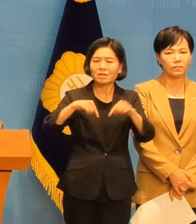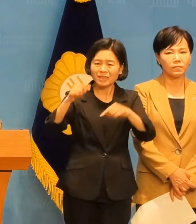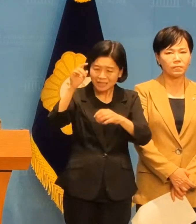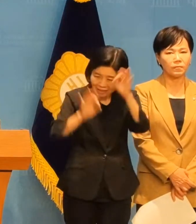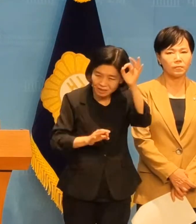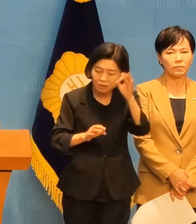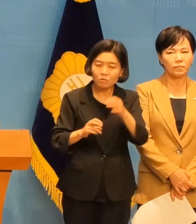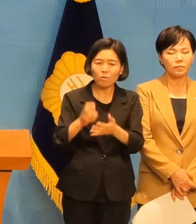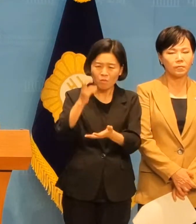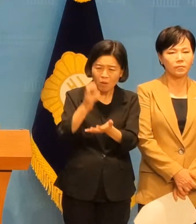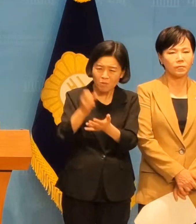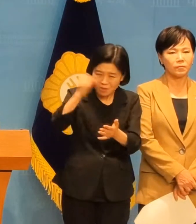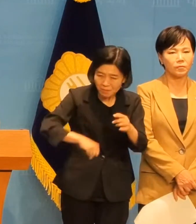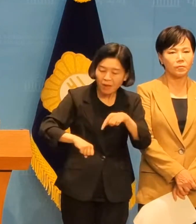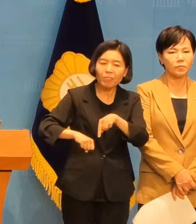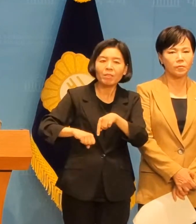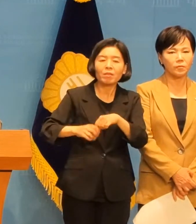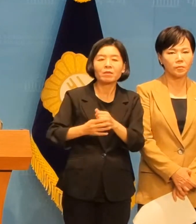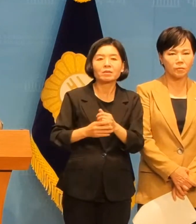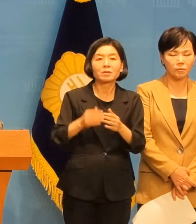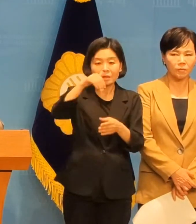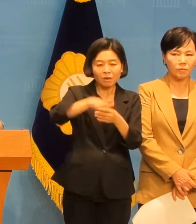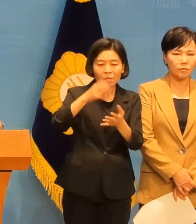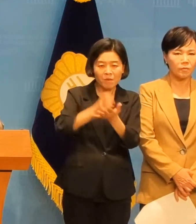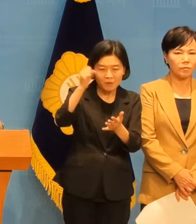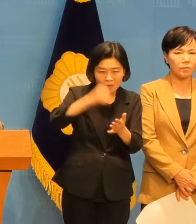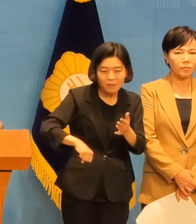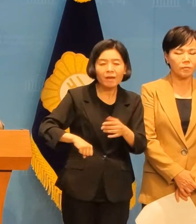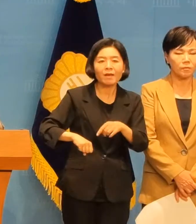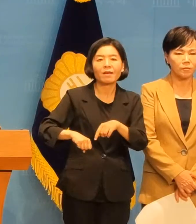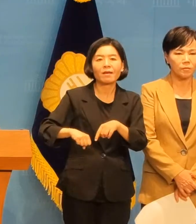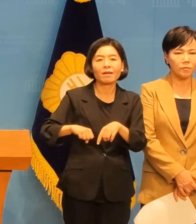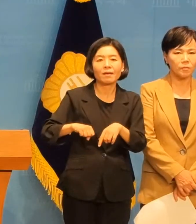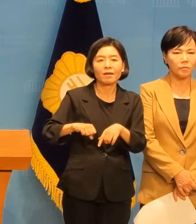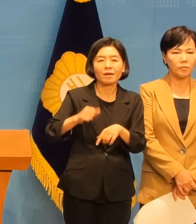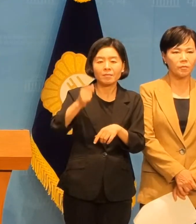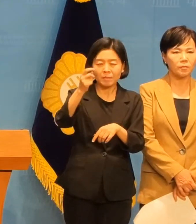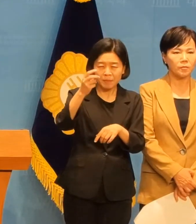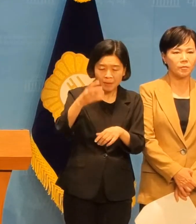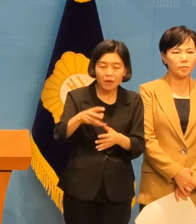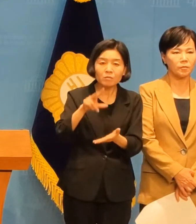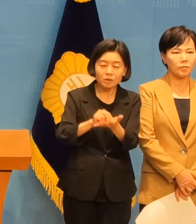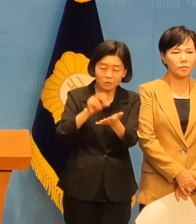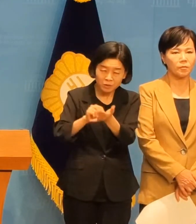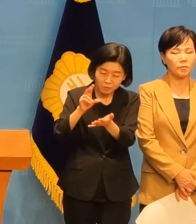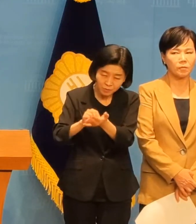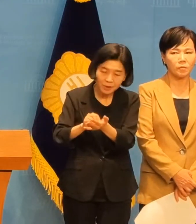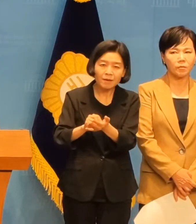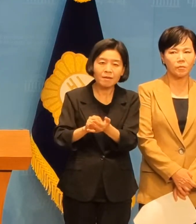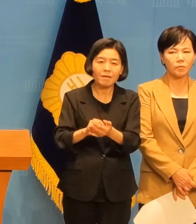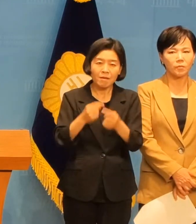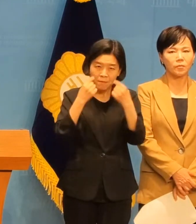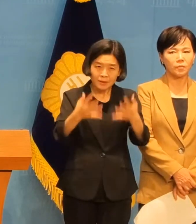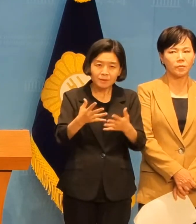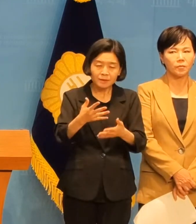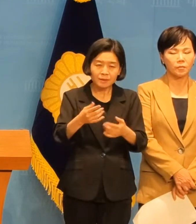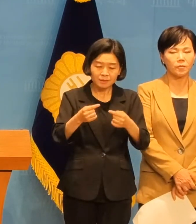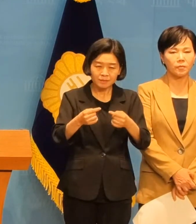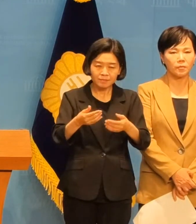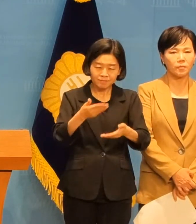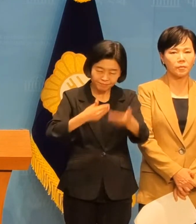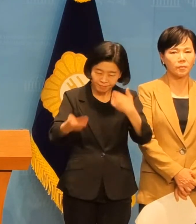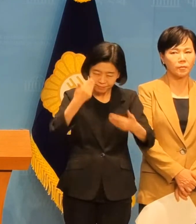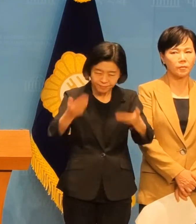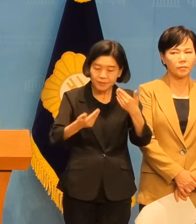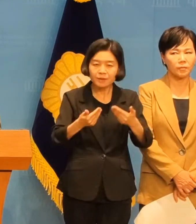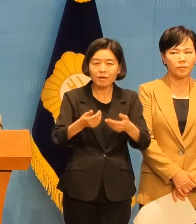실정법 위반 그리고 선거법 위반의 이런 문제에 대해서 철저하게 규명하고 끝까지 책임을 묻겠다 이런